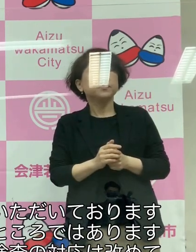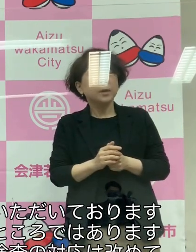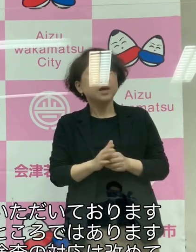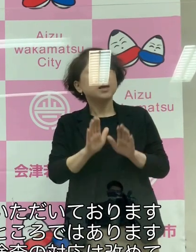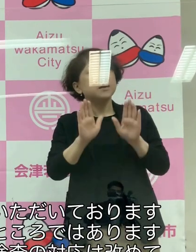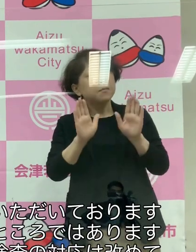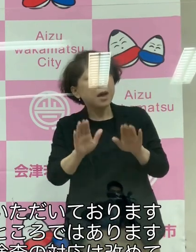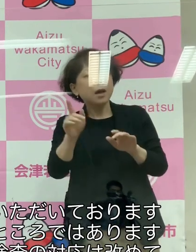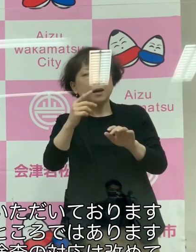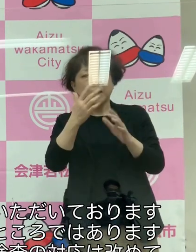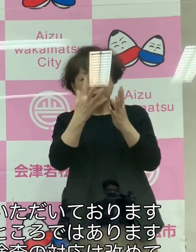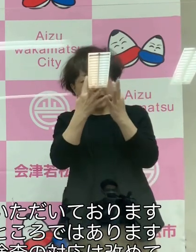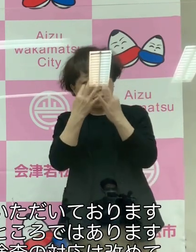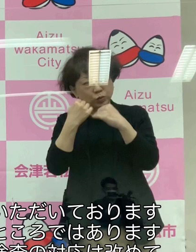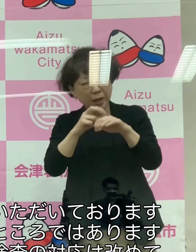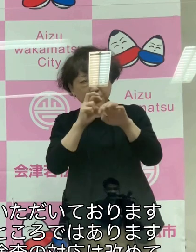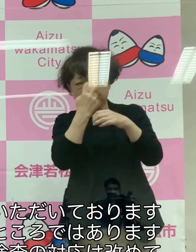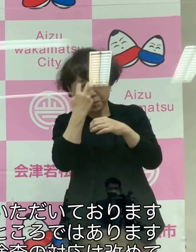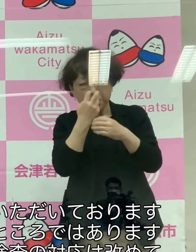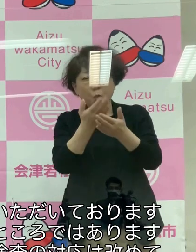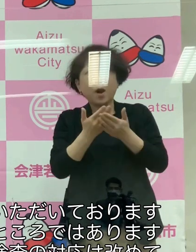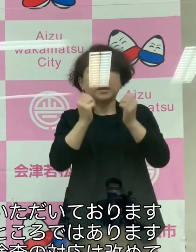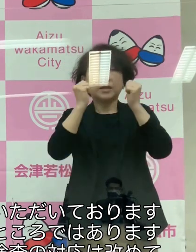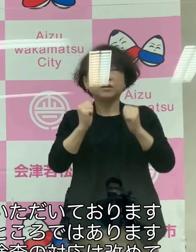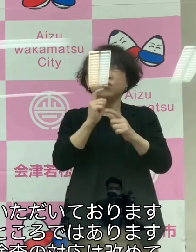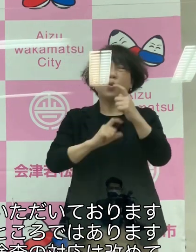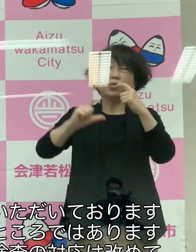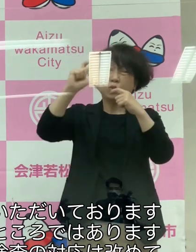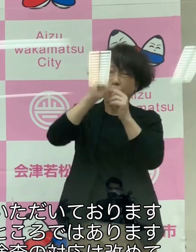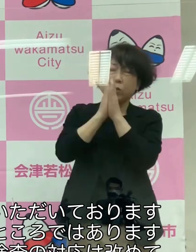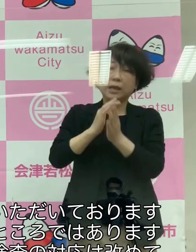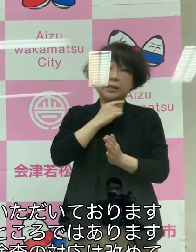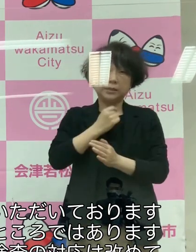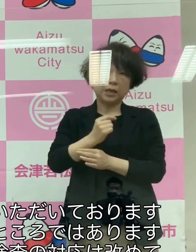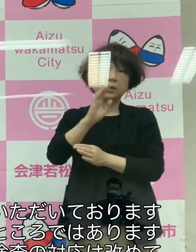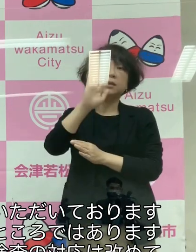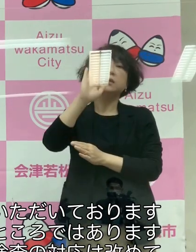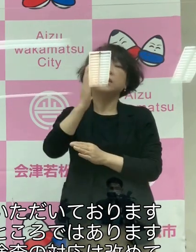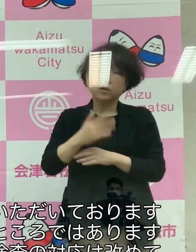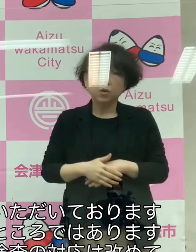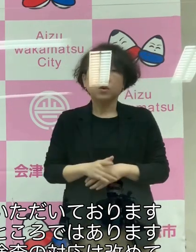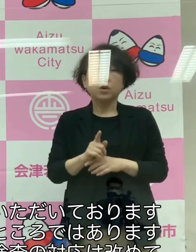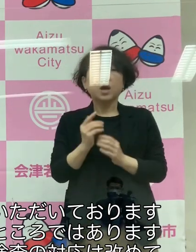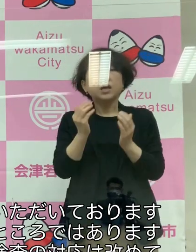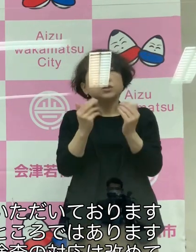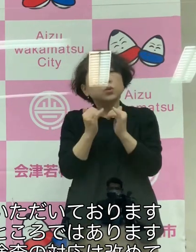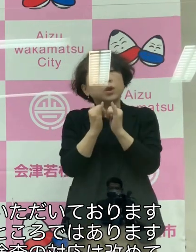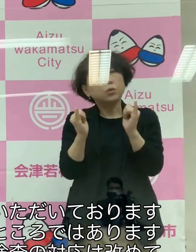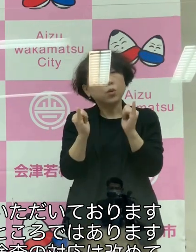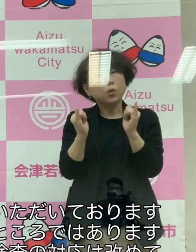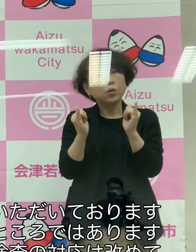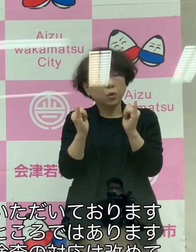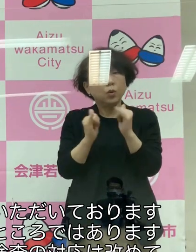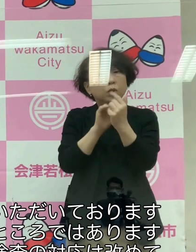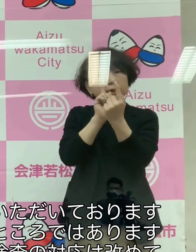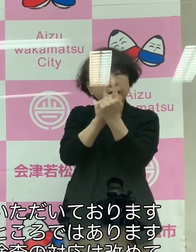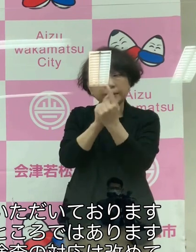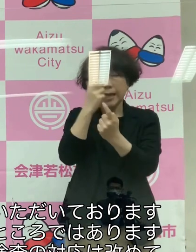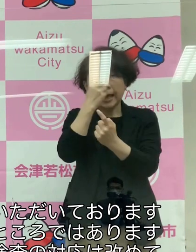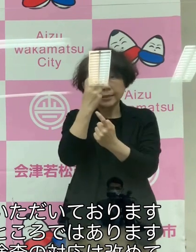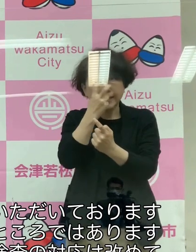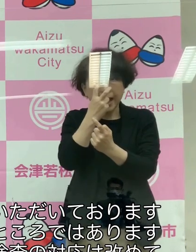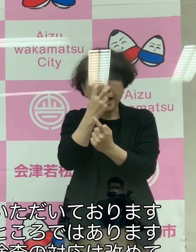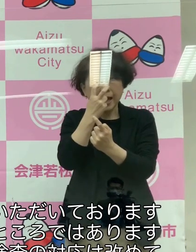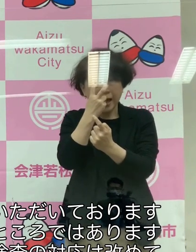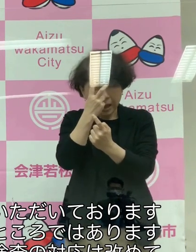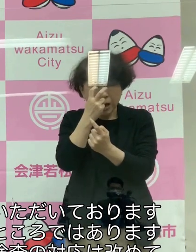っていただいてますので、まあ、さらにお願いしたいところでありますけれども、まあ、必要な方へ の検査の対応は、